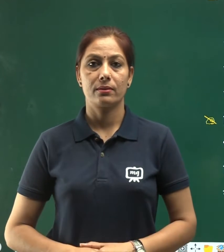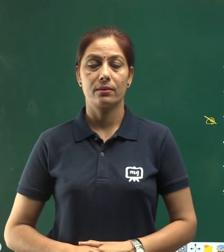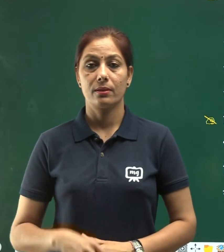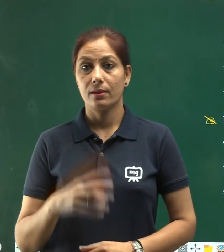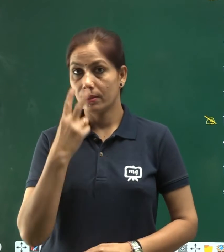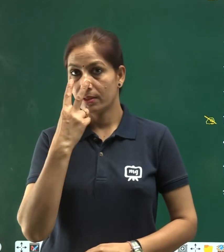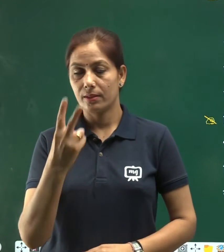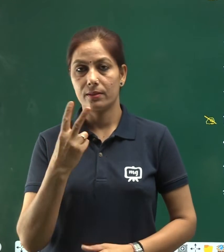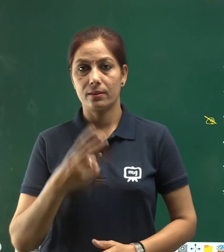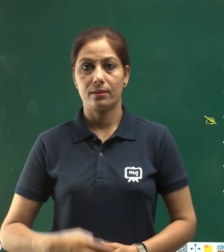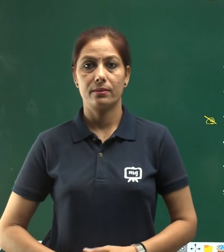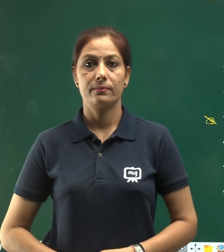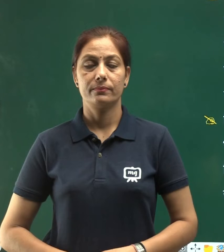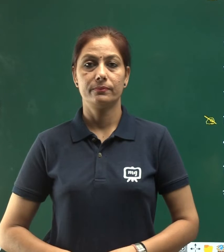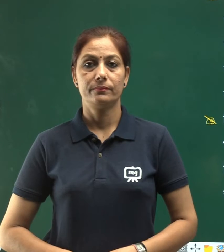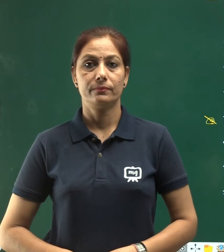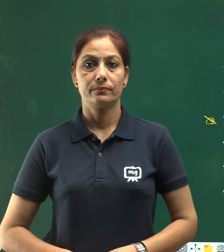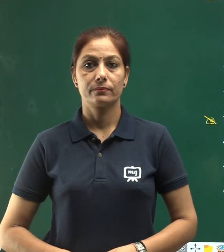दिखाई देता है।